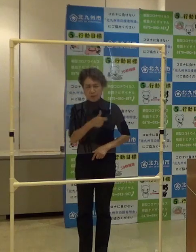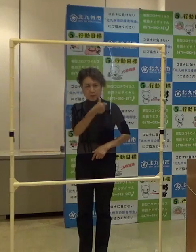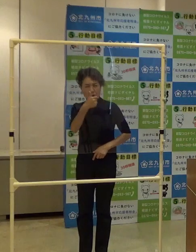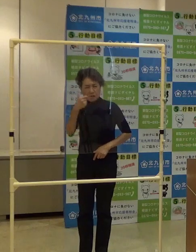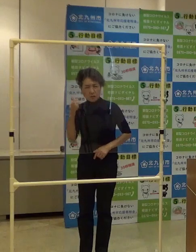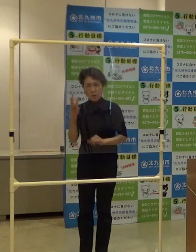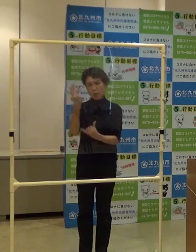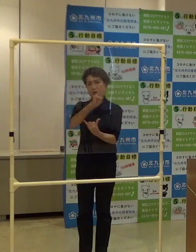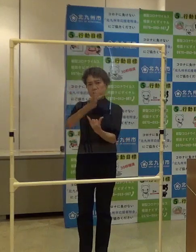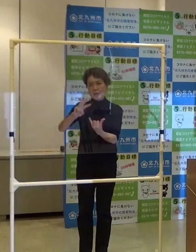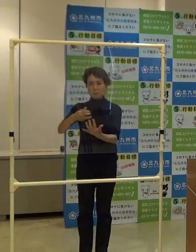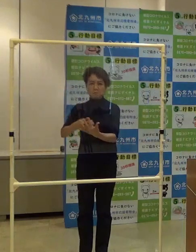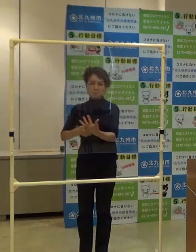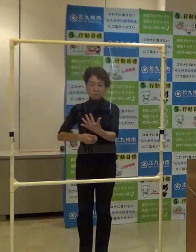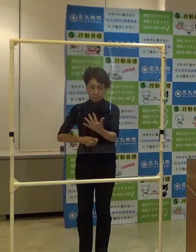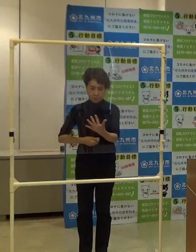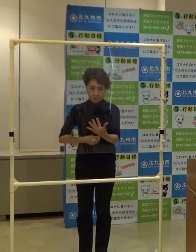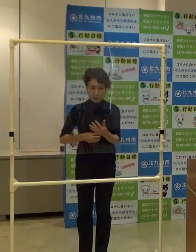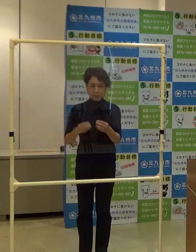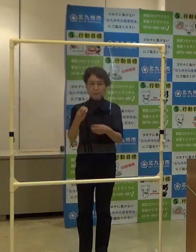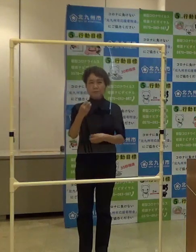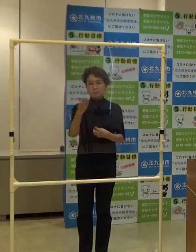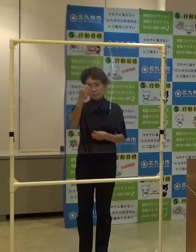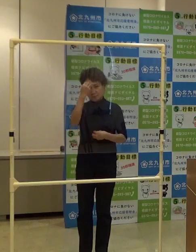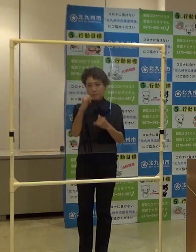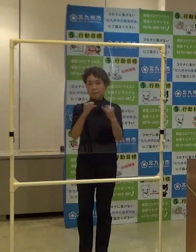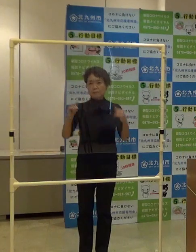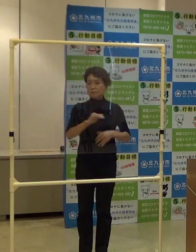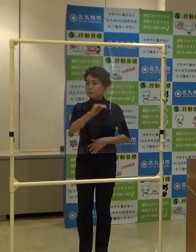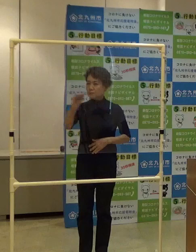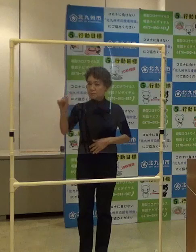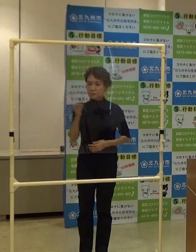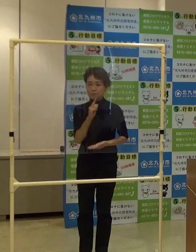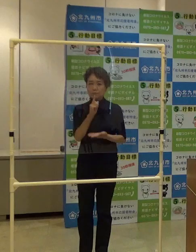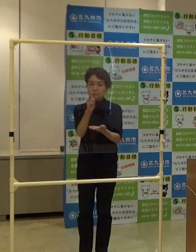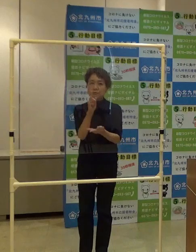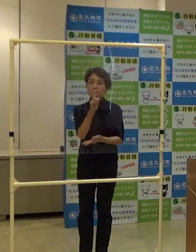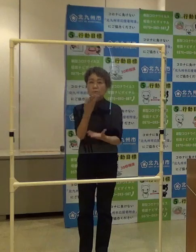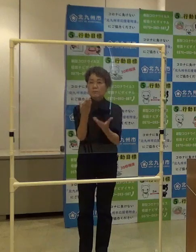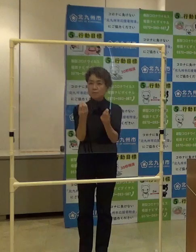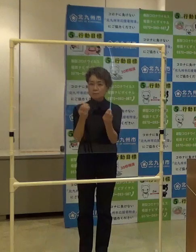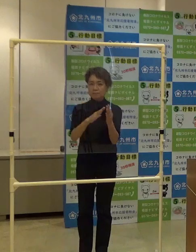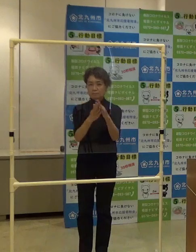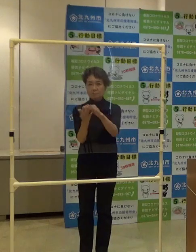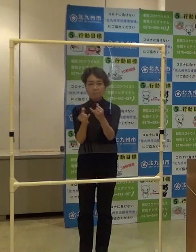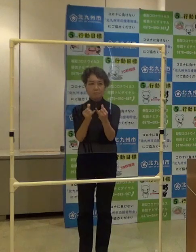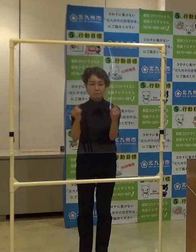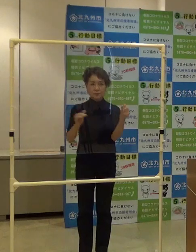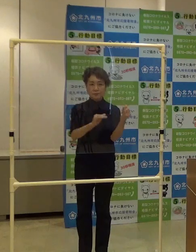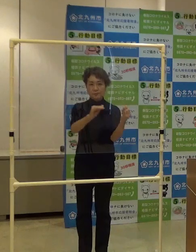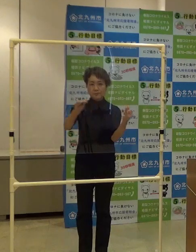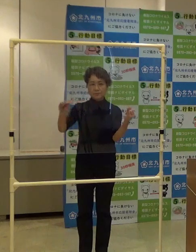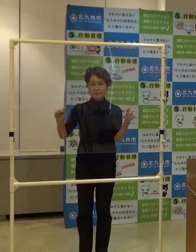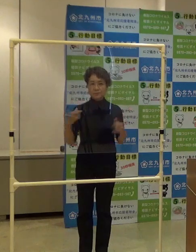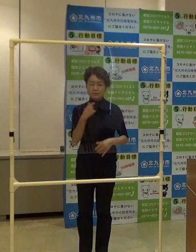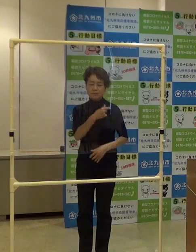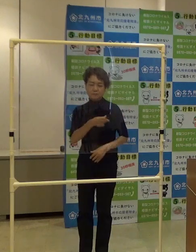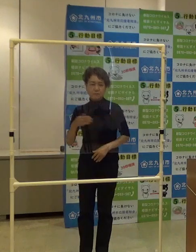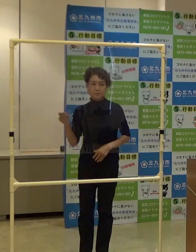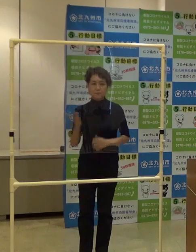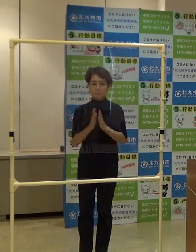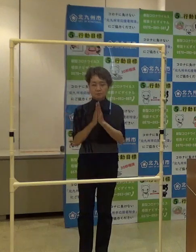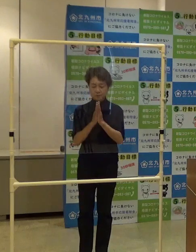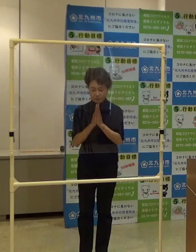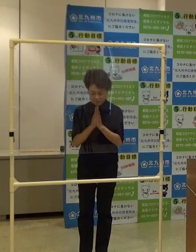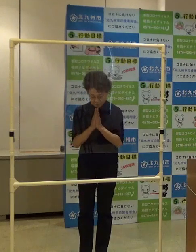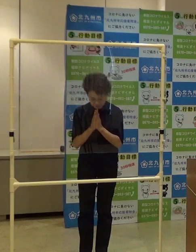しております。被災された皆様方にお見舞いを申し上げますとともに、亡くなられた方々に心からご冥福をお